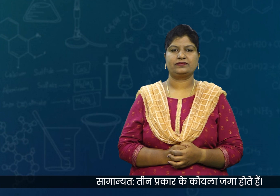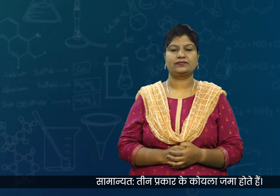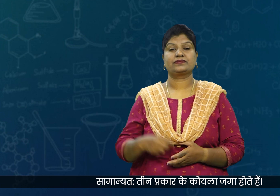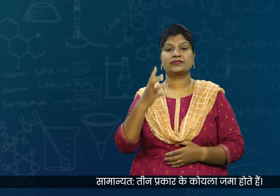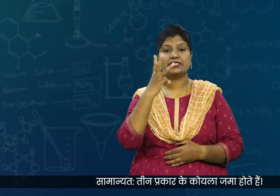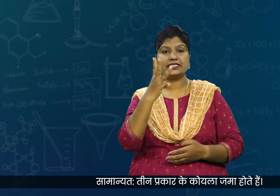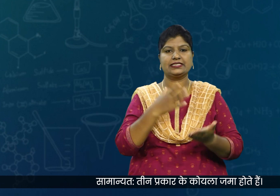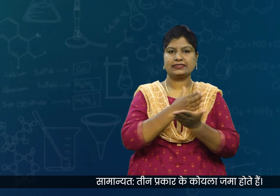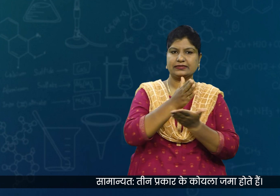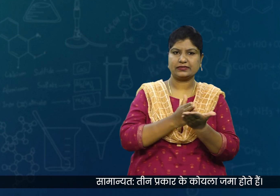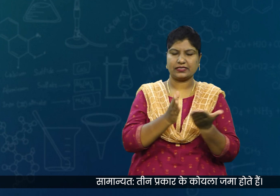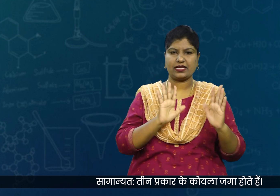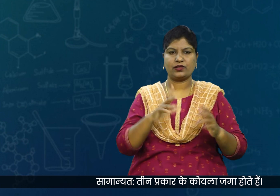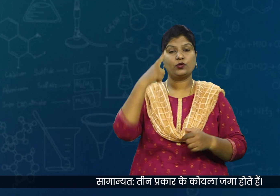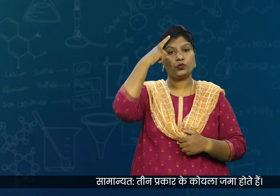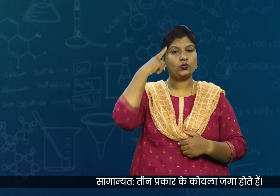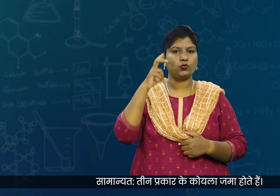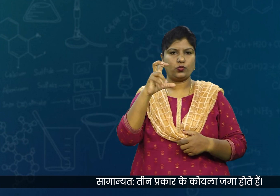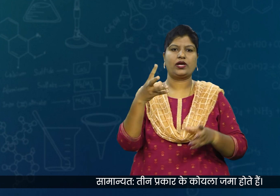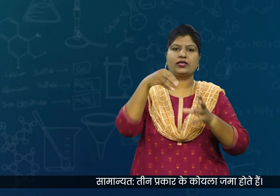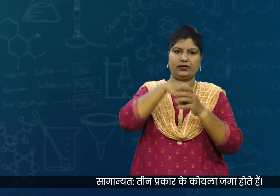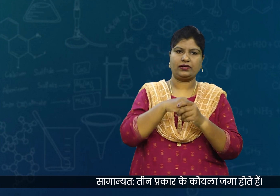सामान्यतः 3 प्रकार के कोयला जमा होते हैं।